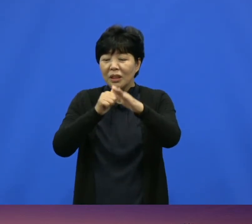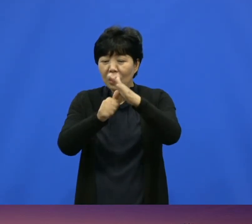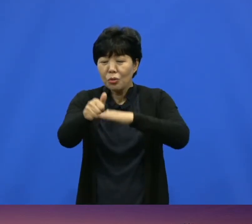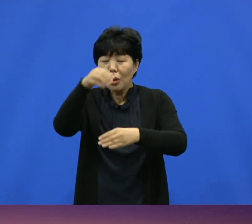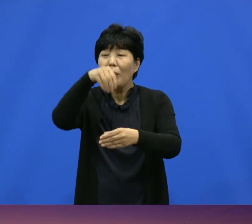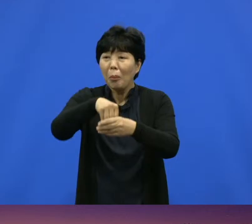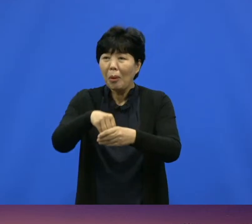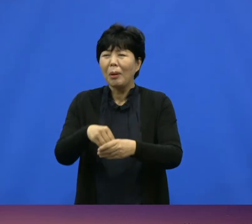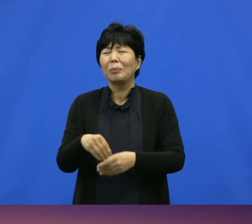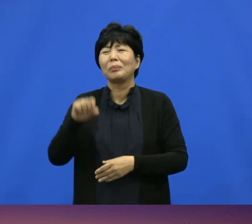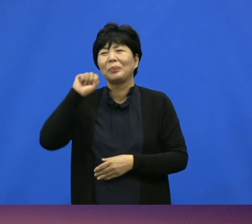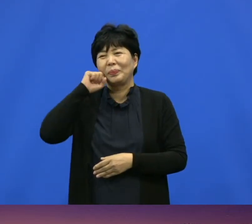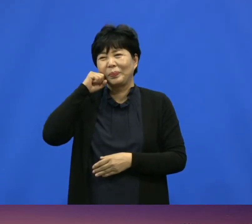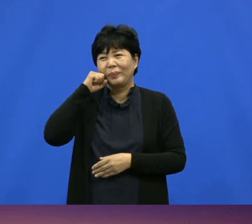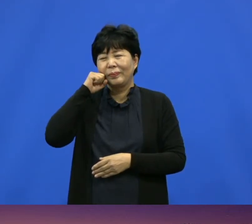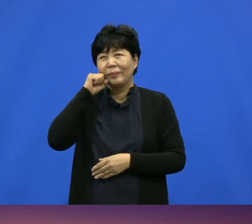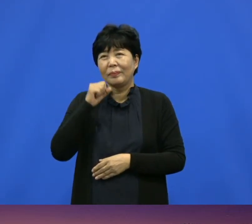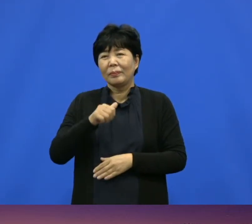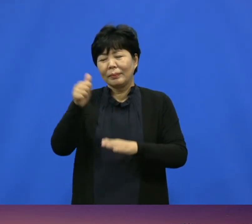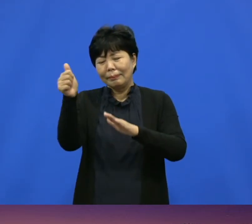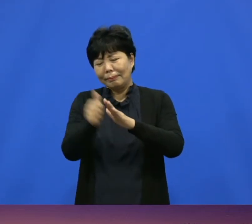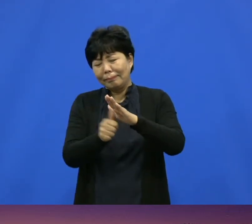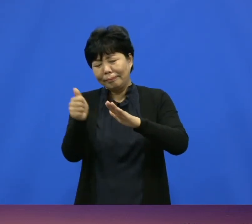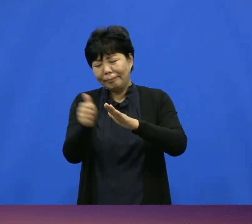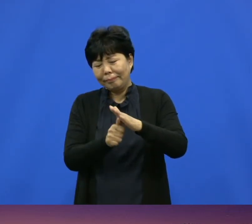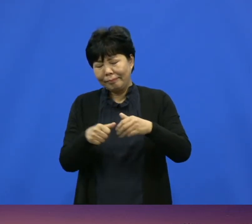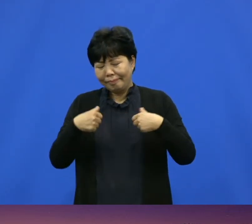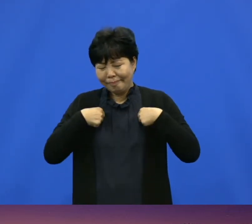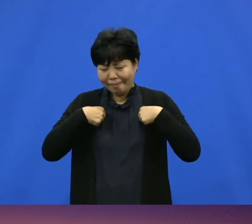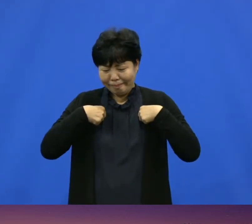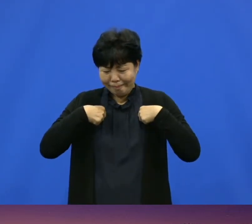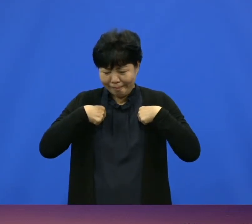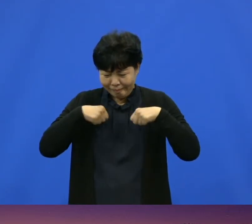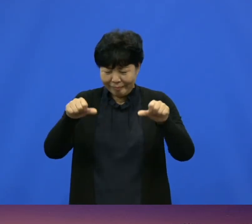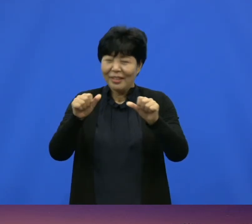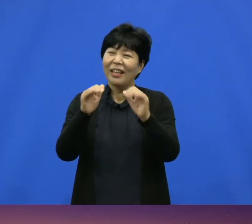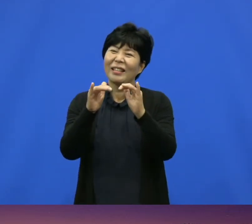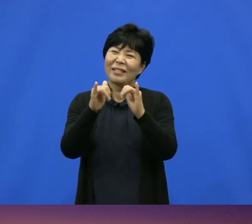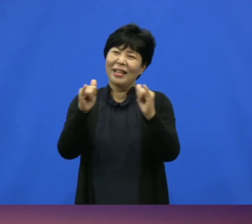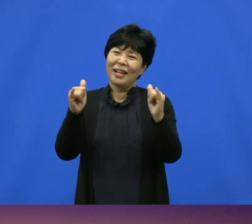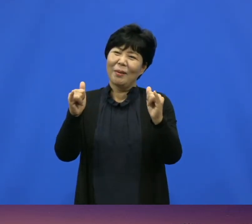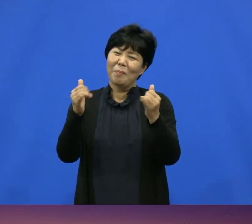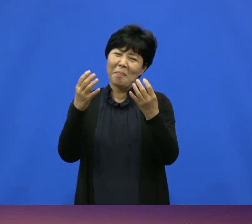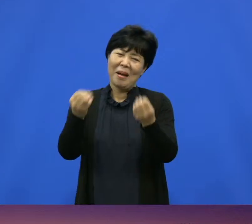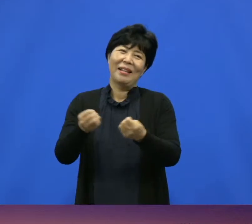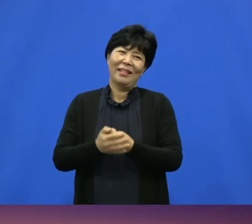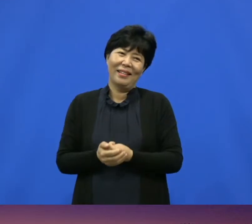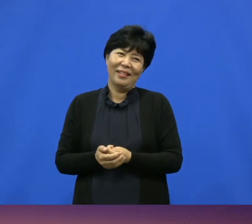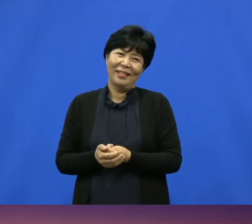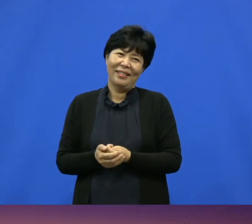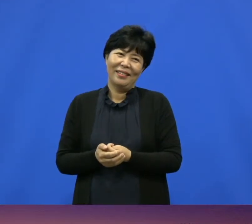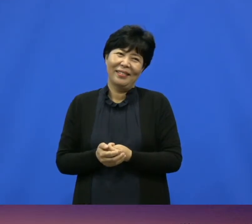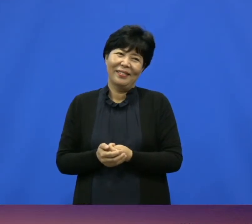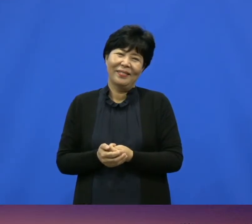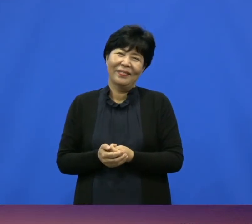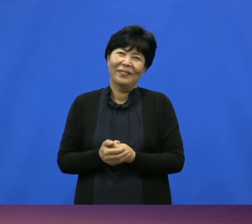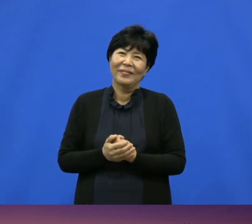스트레스 고배를 맛보고 포기한 사람들은 수를 헤아릴 수가 없어요. 우리는 몇몇 뛰는 것만 보죠.